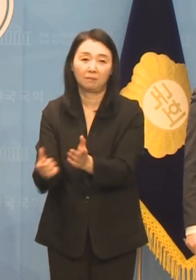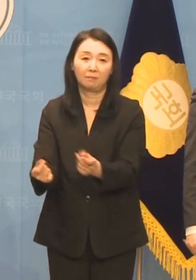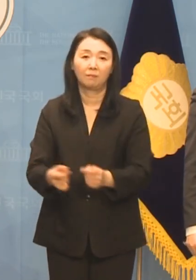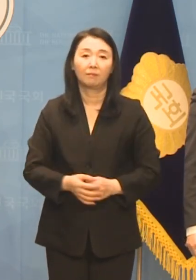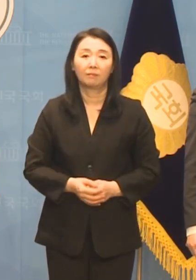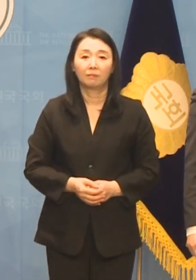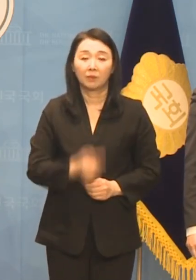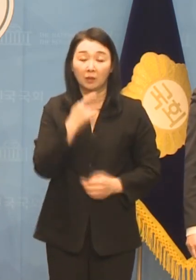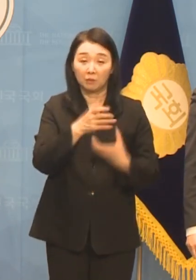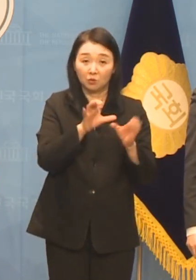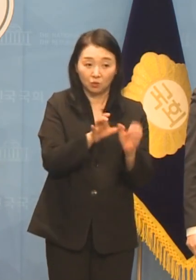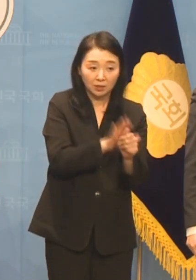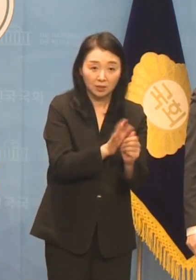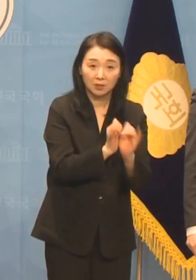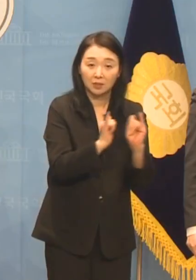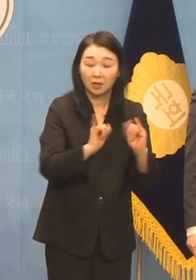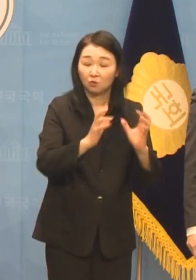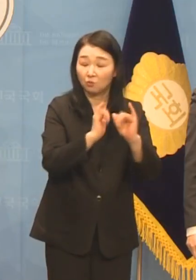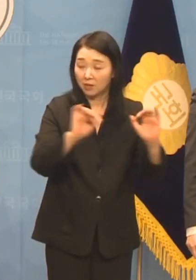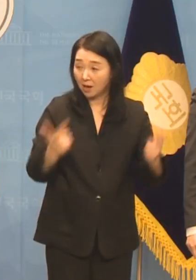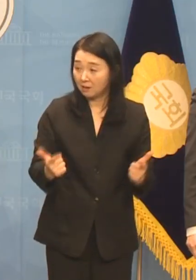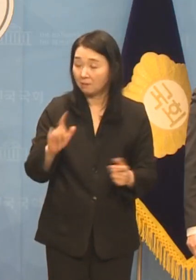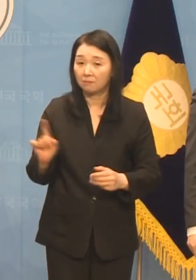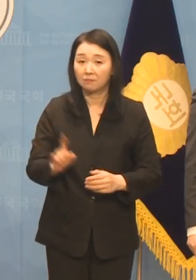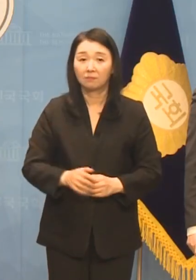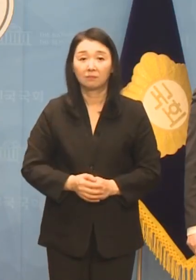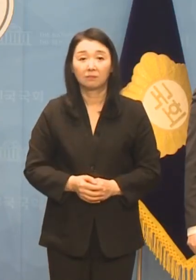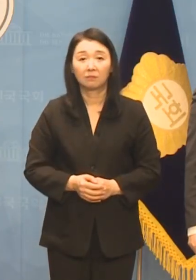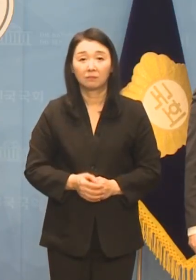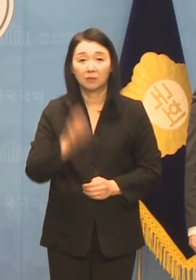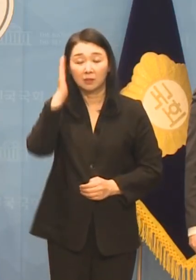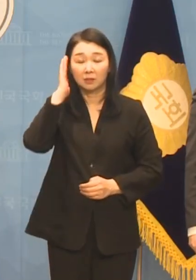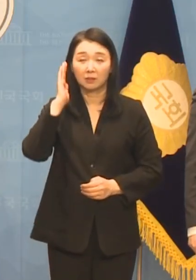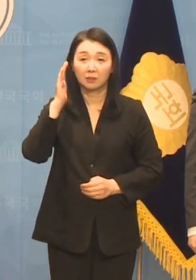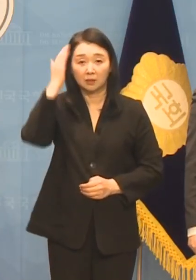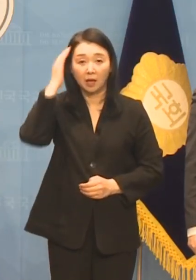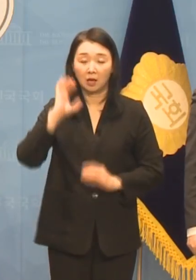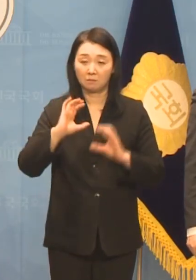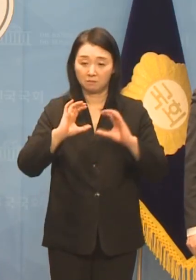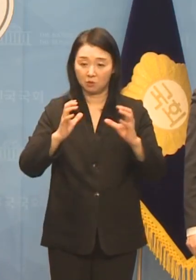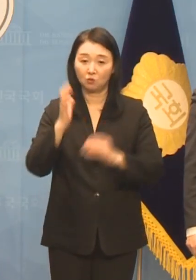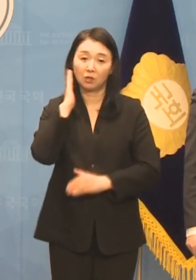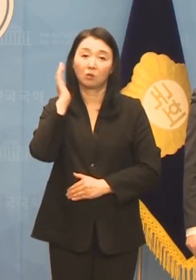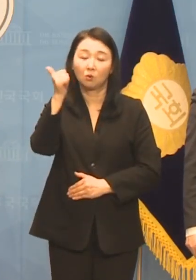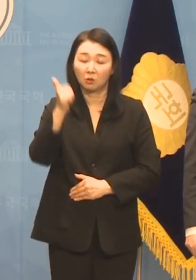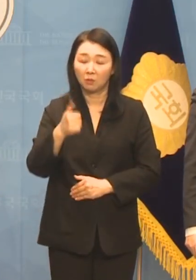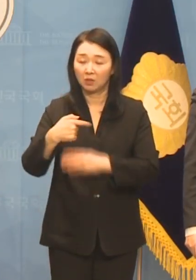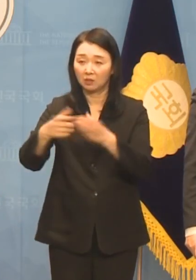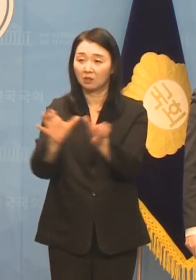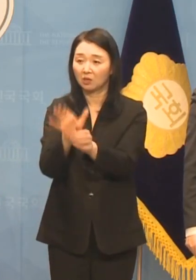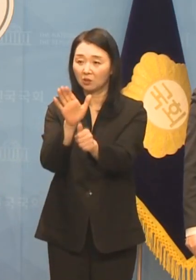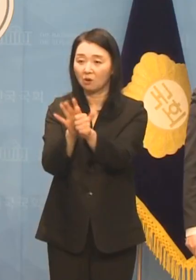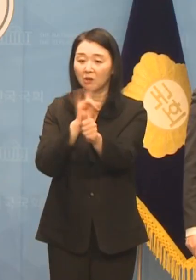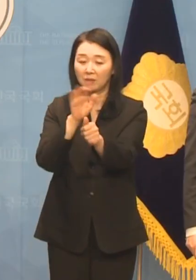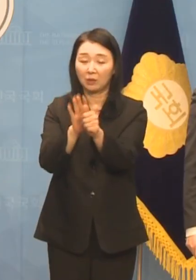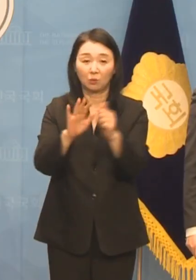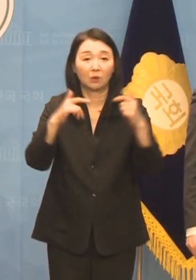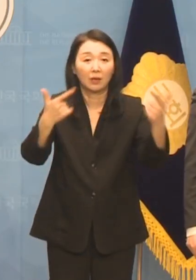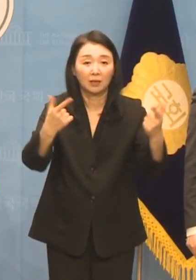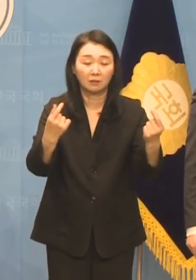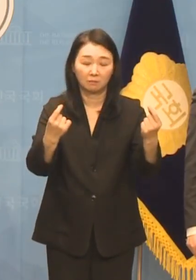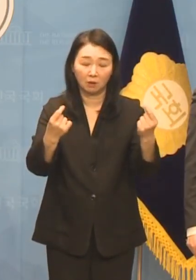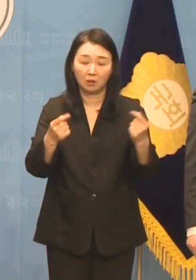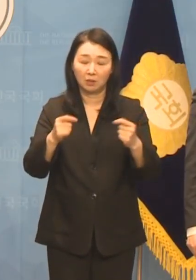같습니다. 민주당 지지층은 국민이 아니라는 뜻입니까? 대한민국 대통령은 특정 정당의 지지층만이 대통령이 아닌